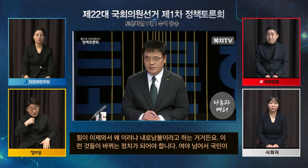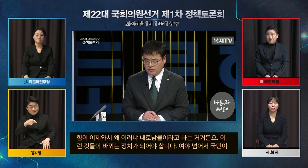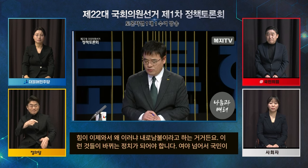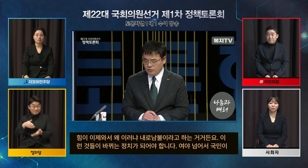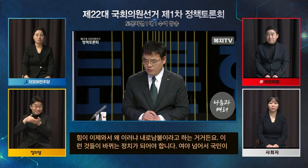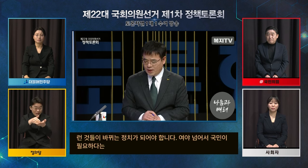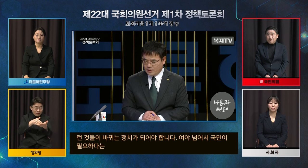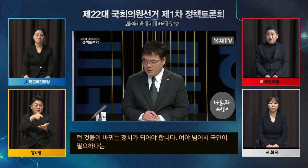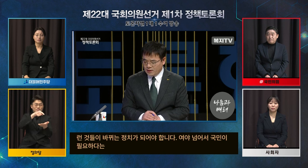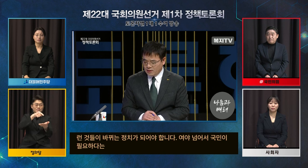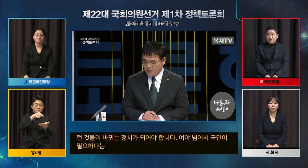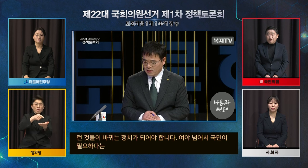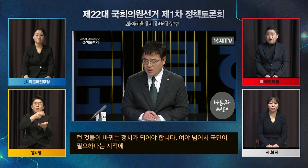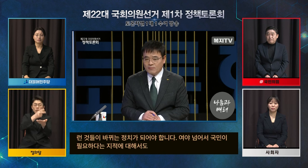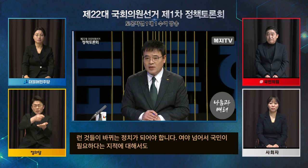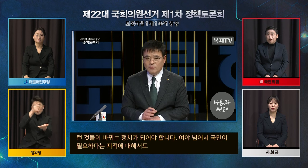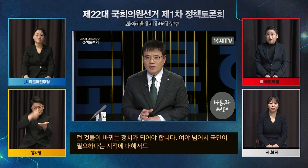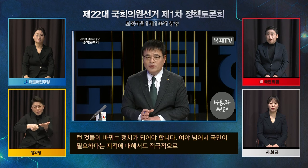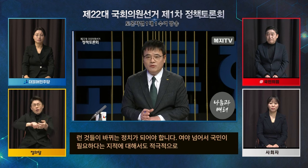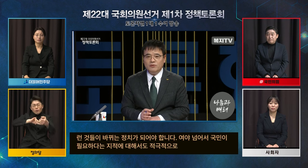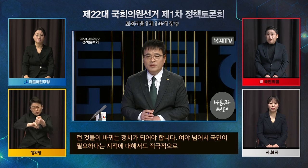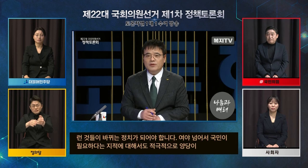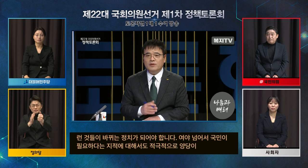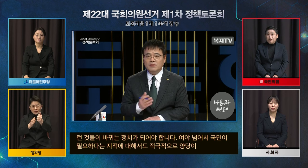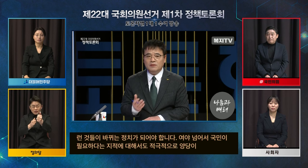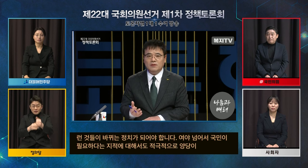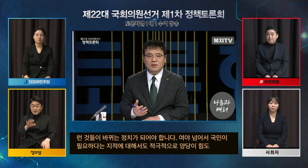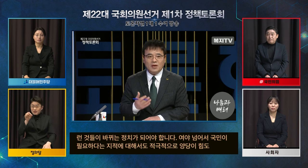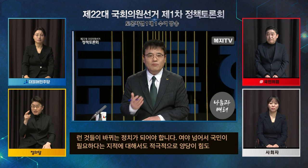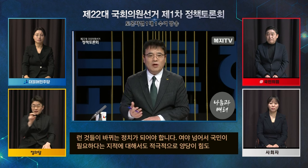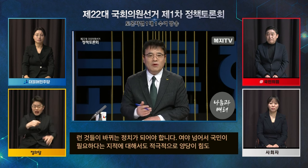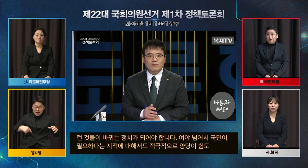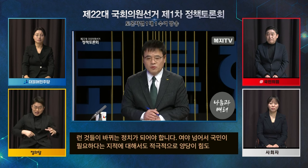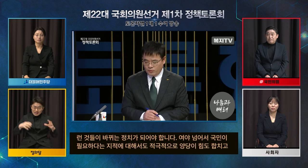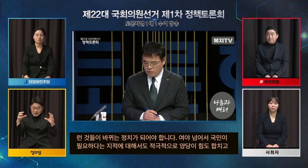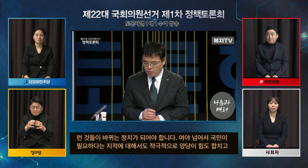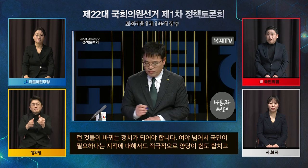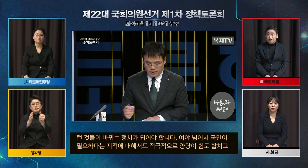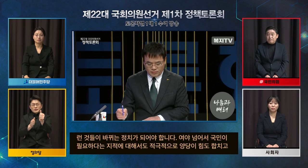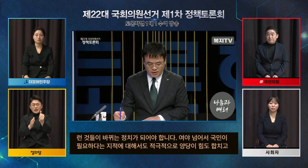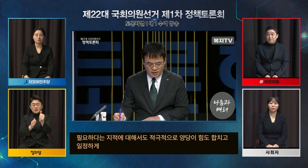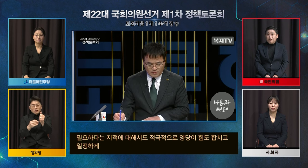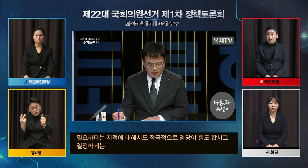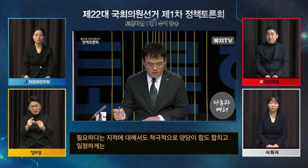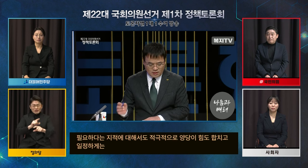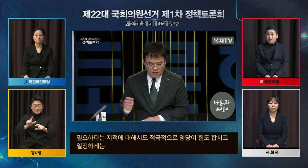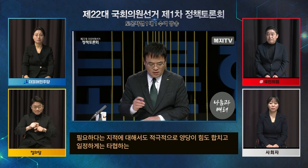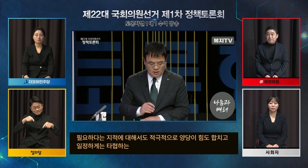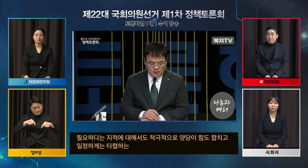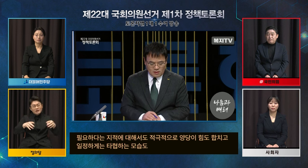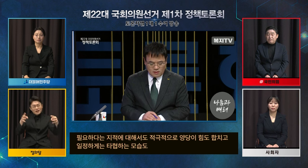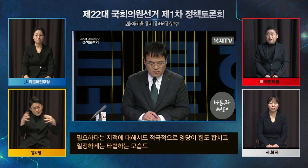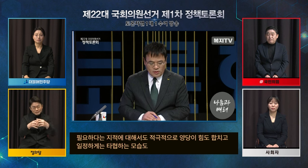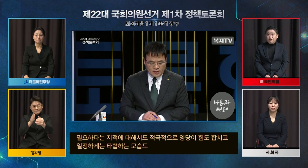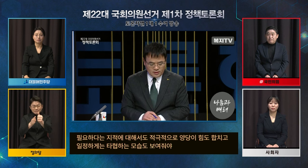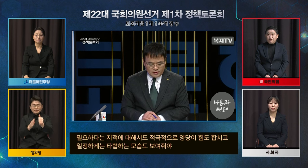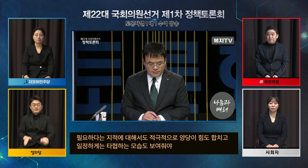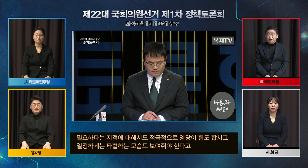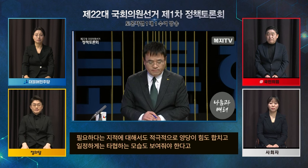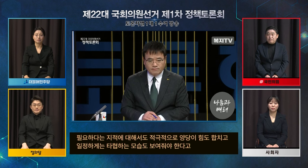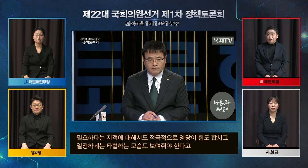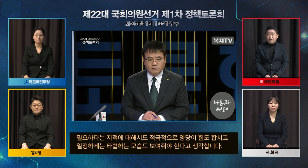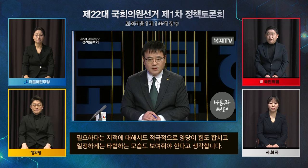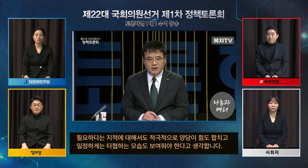대해서는 적극적으로 양당이 함께 힘도 합치고 일정하게는 타협도 하고 한 모습들을 보여준다고 생각합니다. 또